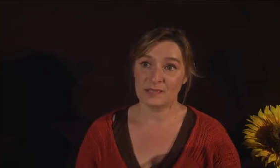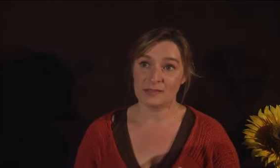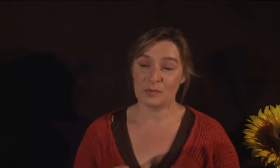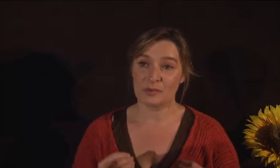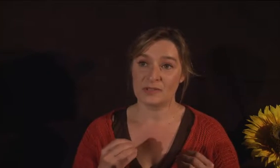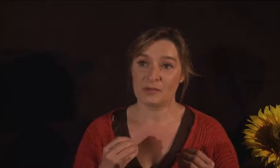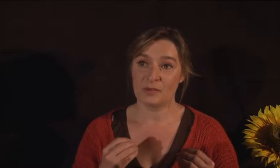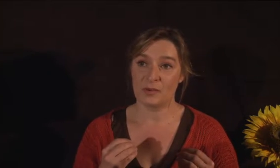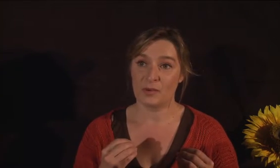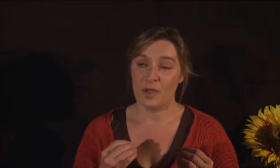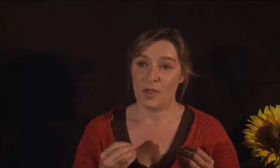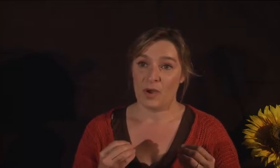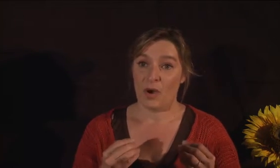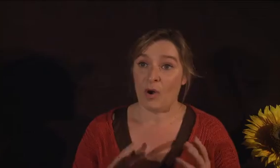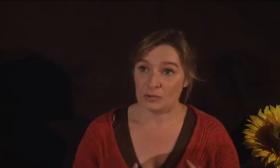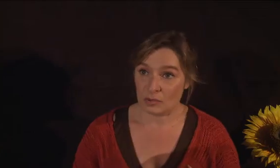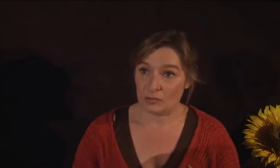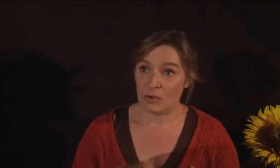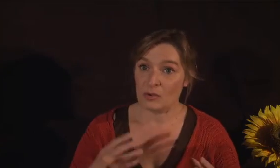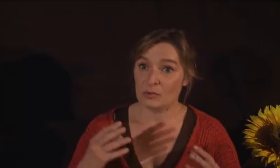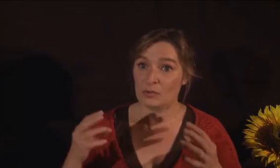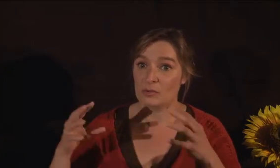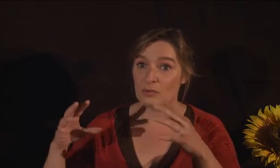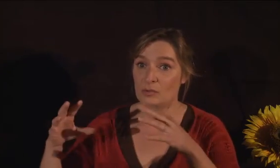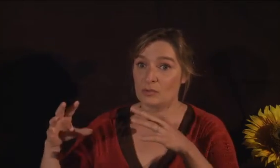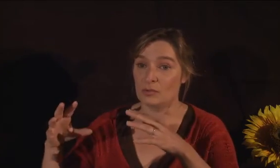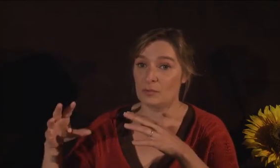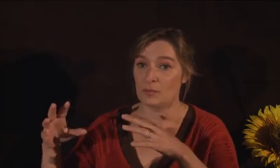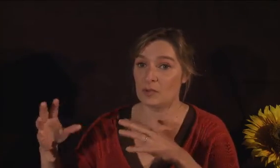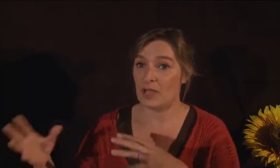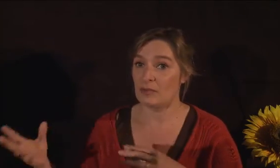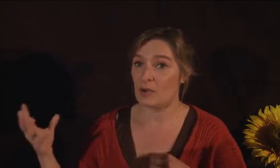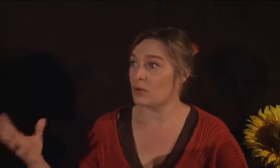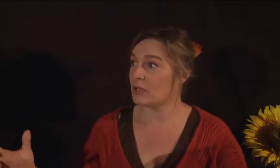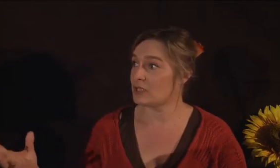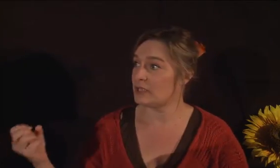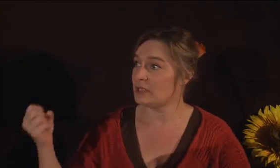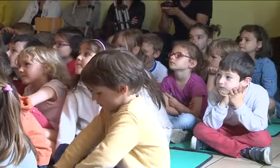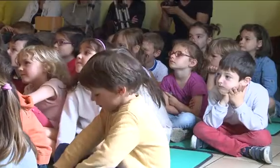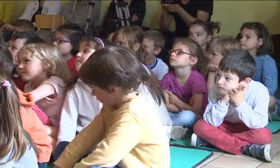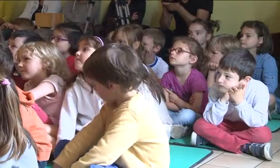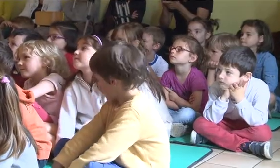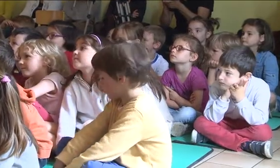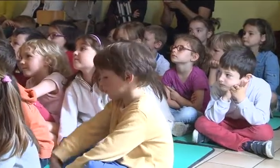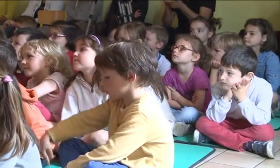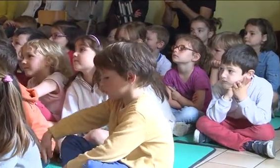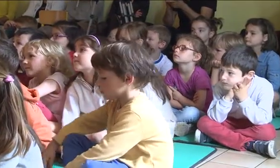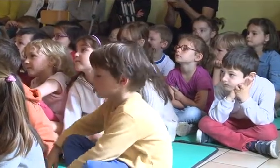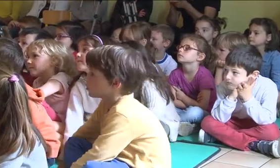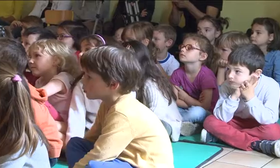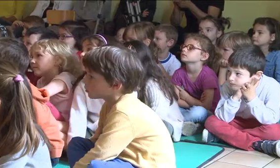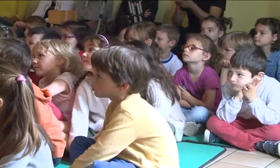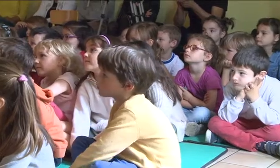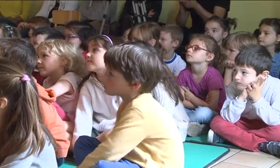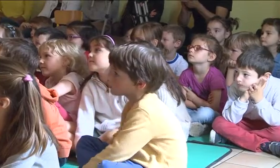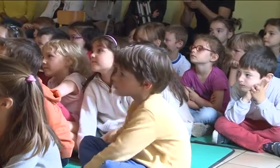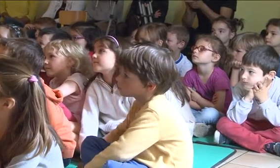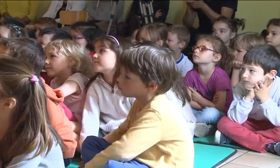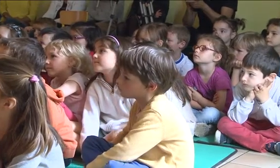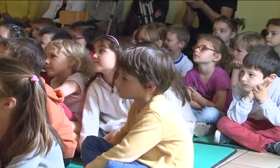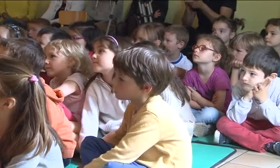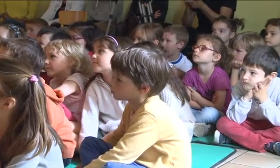qui est intéressant pour des enfants entendants, de donner à voir le langage des signes, qui parfois est très imagé aussi, et